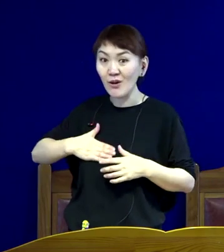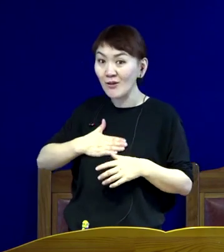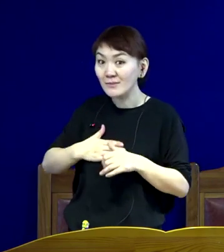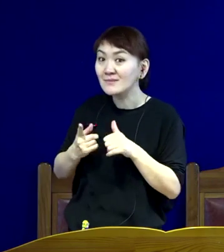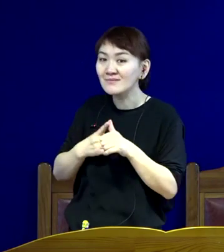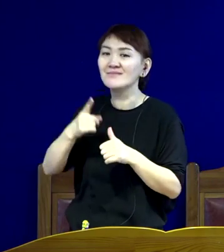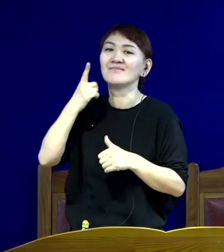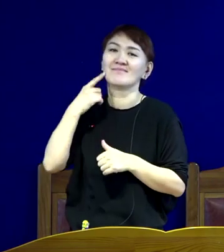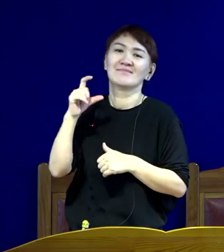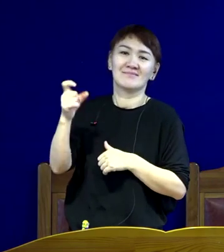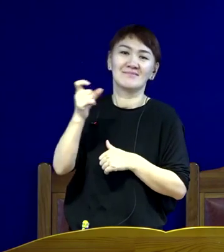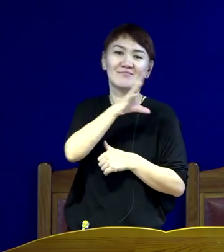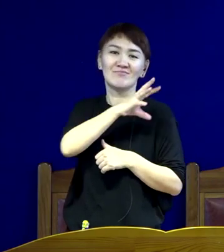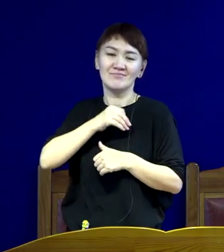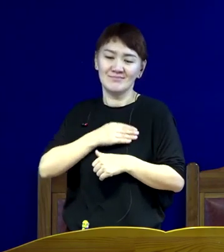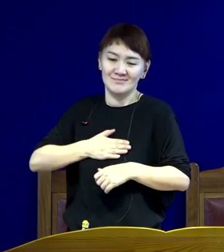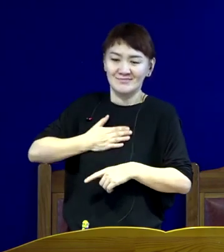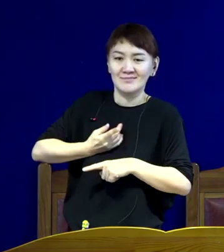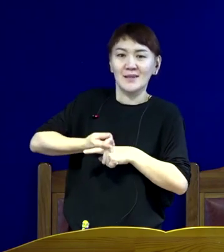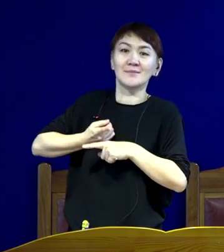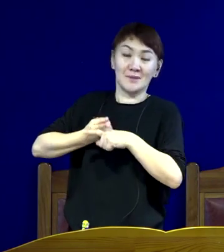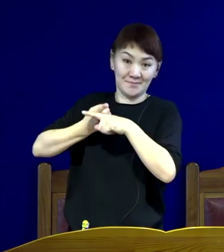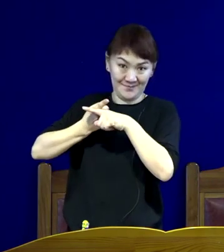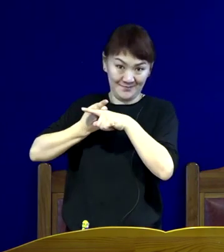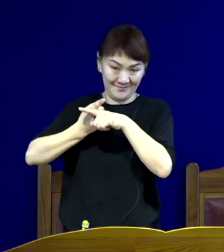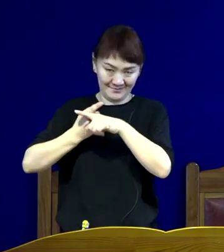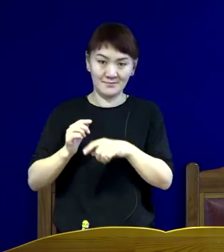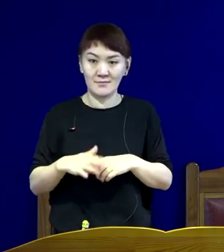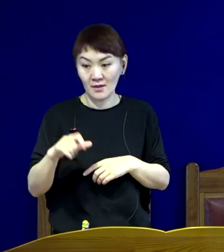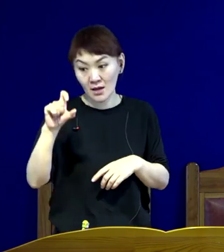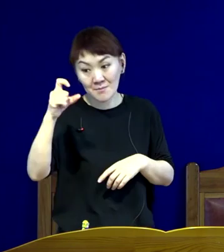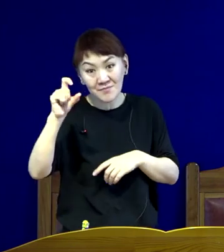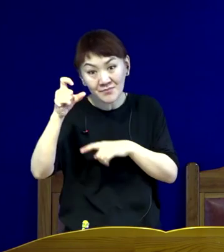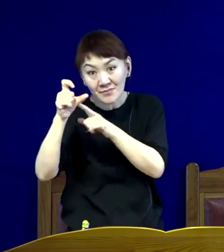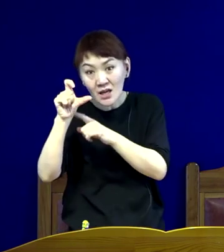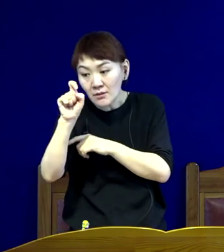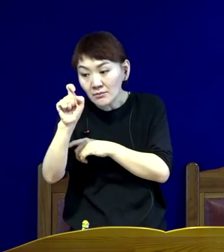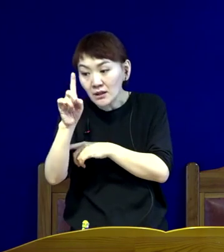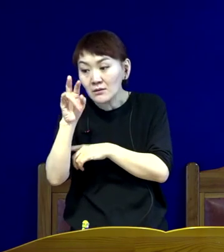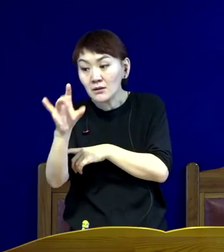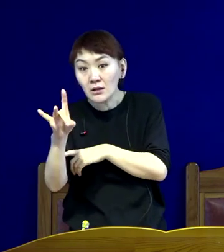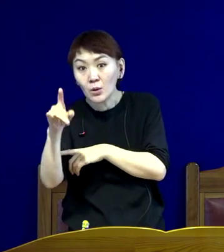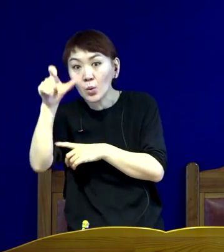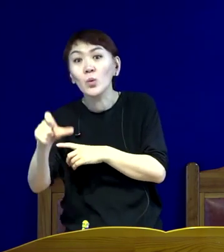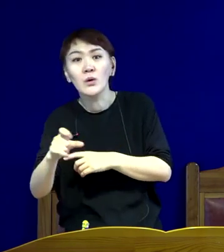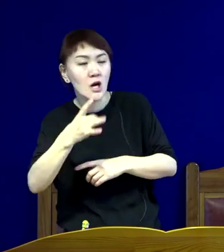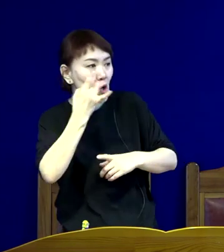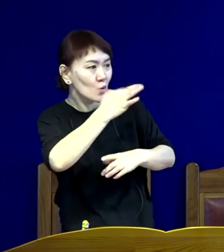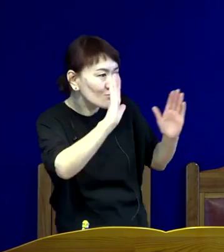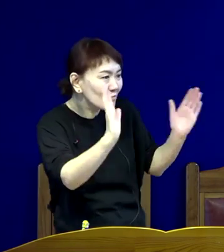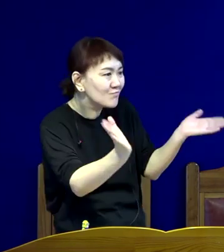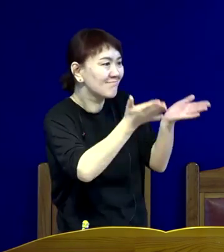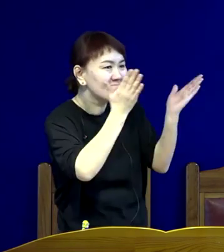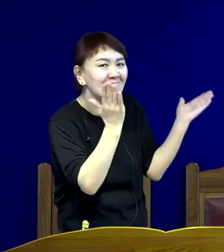За тэгэхээр эмэгтэй хүний үүрэг юу вэ? Эр хүнийг босгон байгуулж өгөх нь эмэгтэй хүний